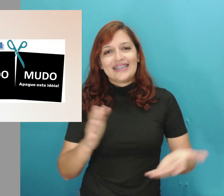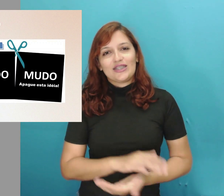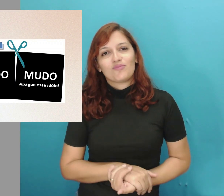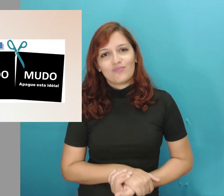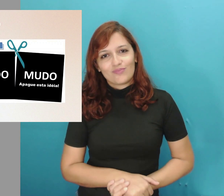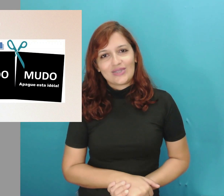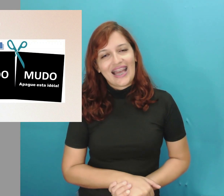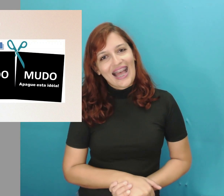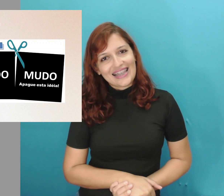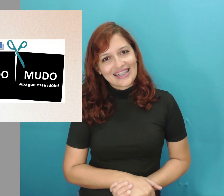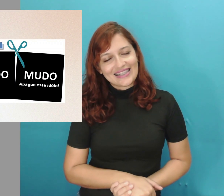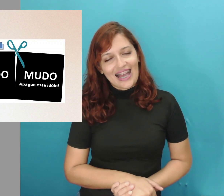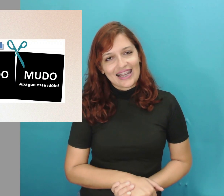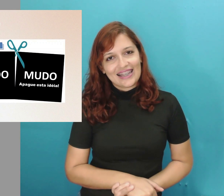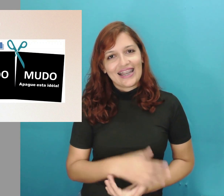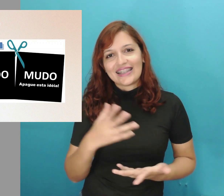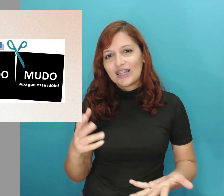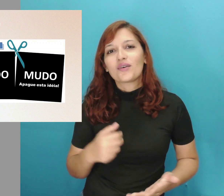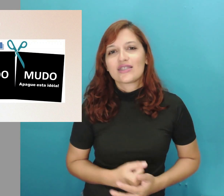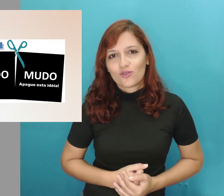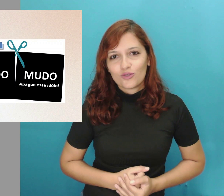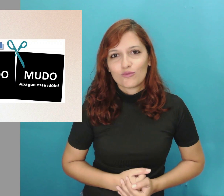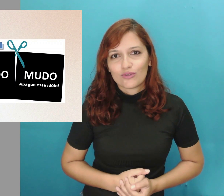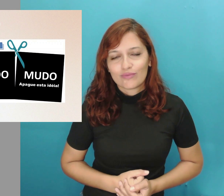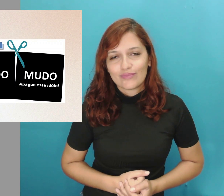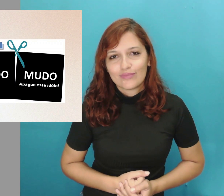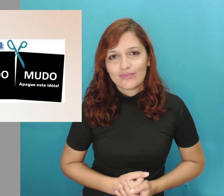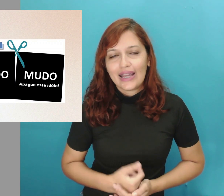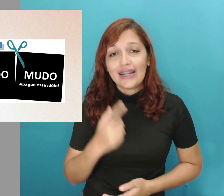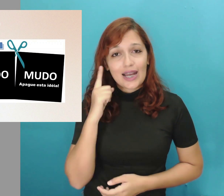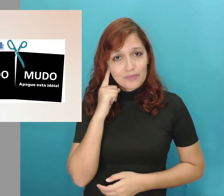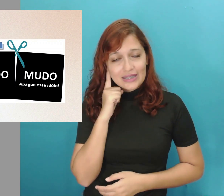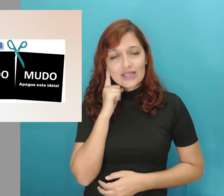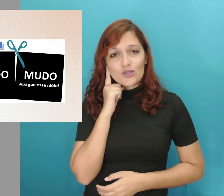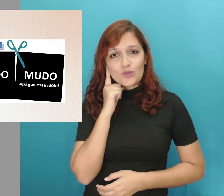Então, aí é que tá. Ele não é surdo-mudo. Ele é apenas surdo.